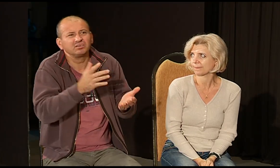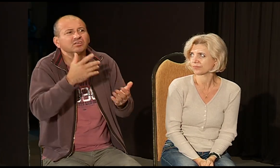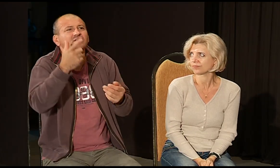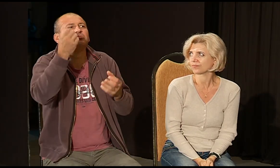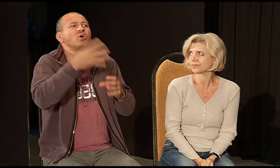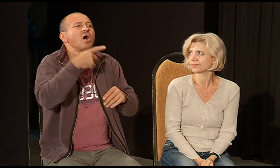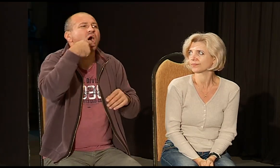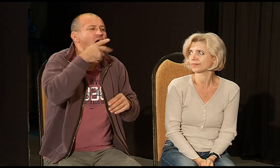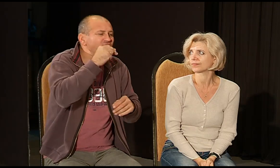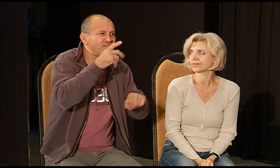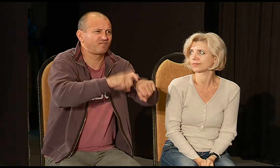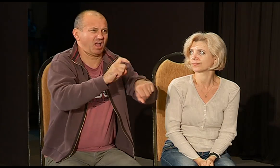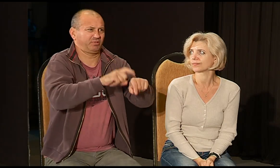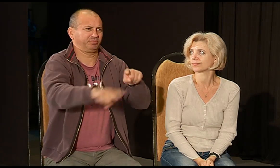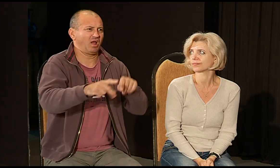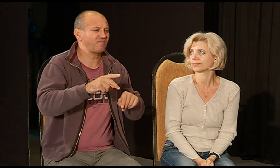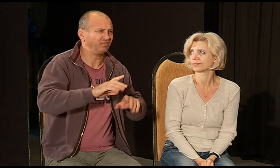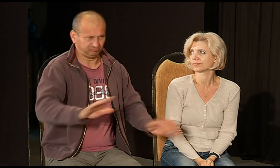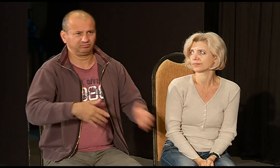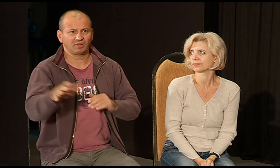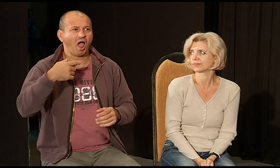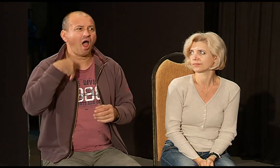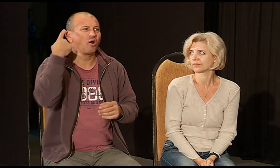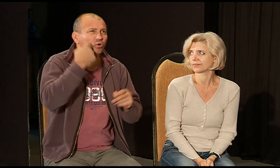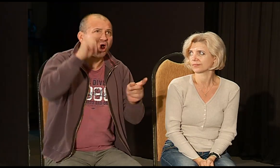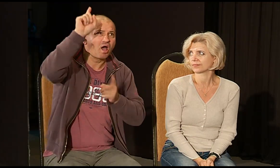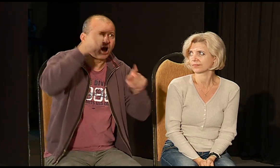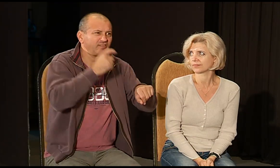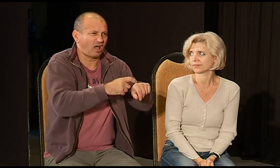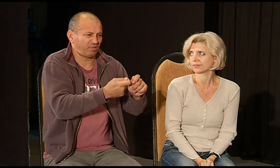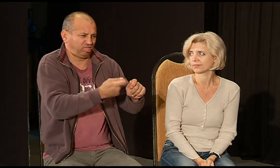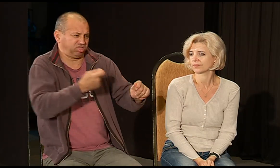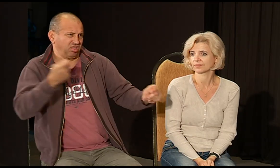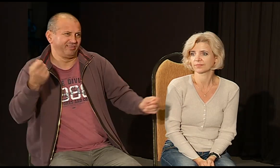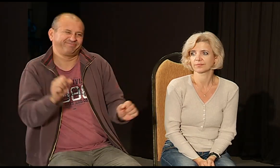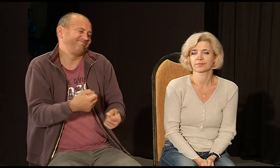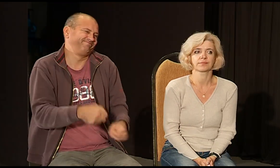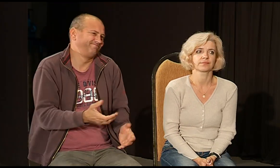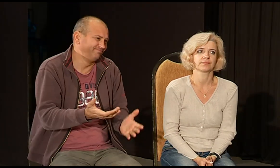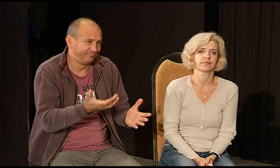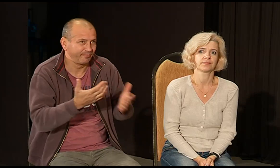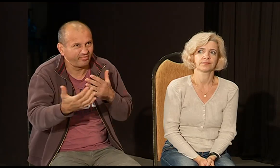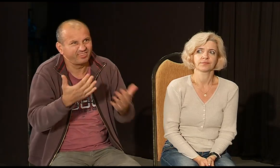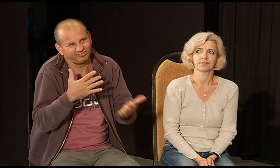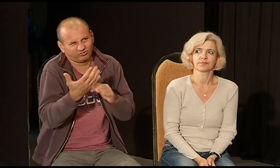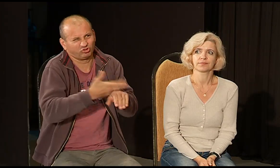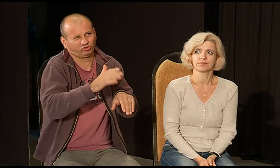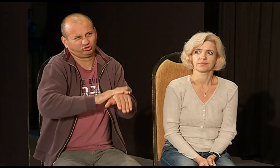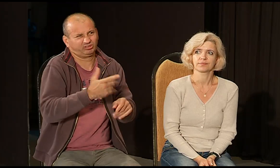simplu, oameni vorbitori nu vor să piardă timp cu noi și nu vor să devină puțin mai răbdători, trebuie să fie